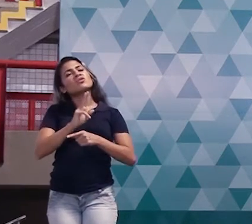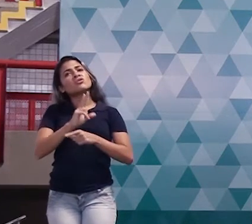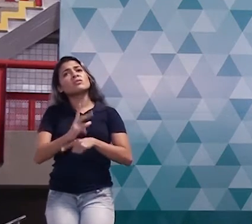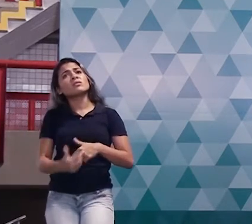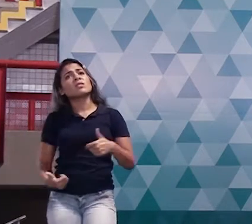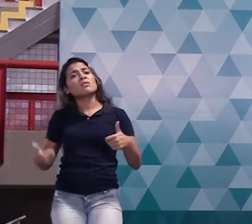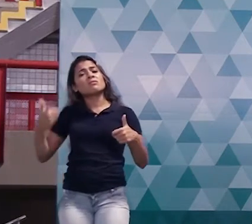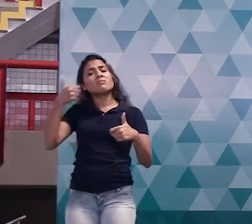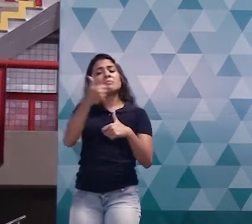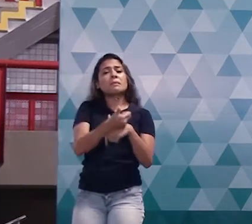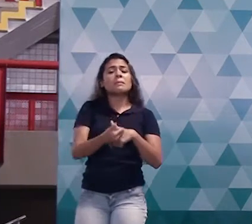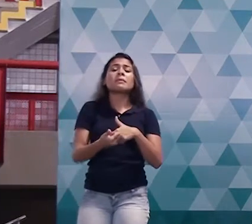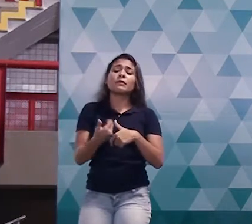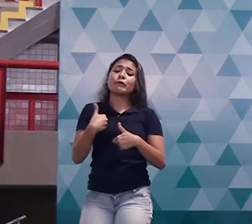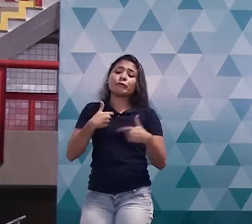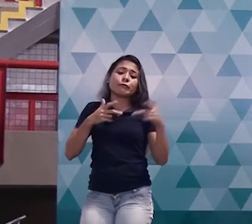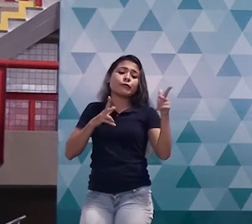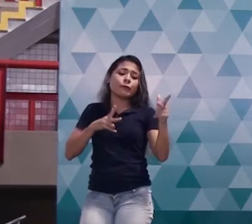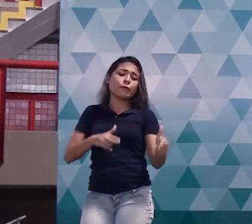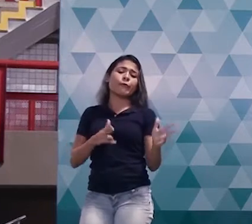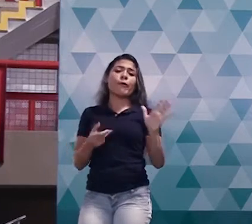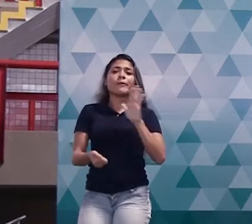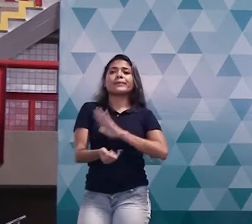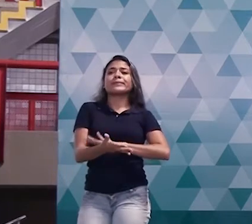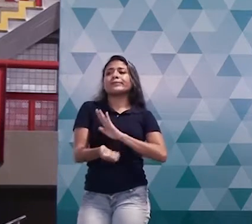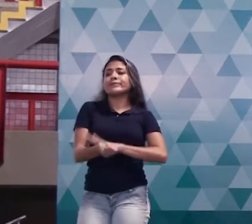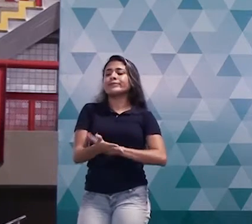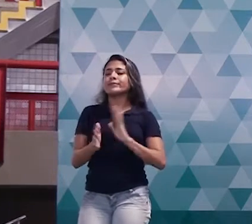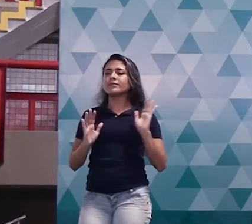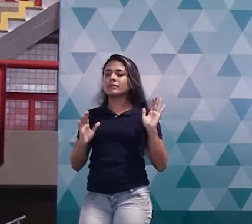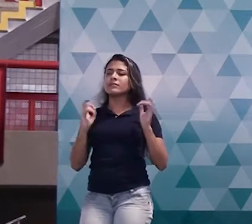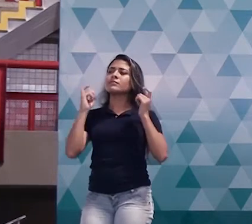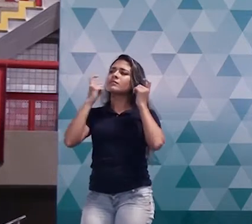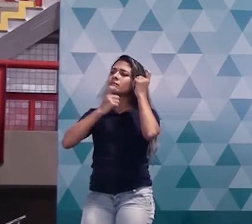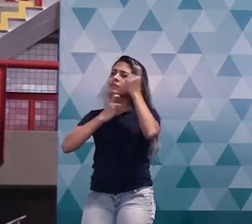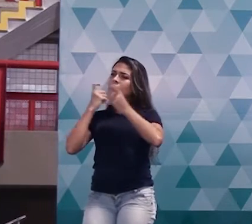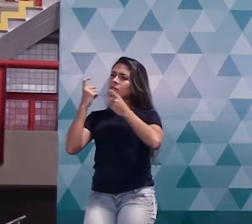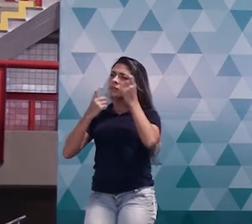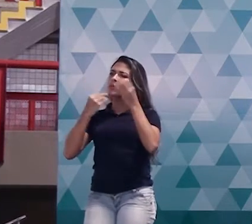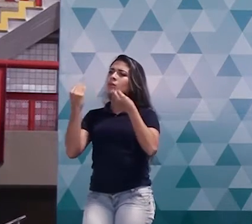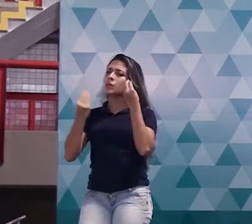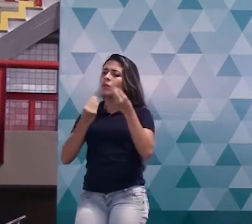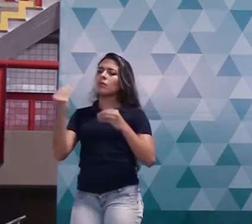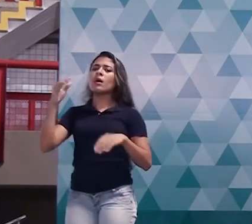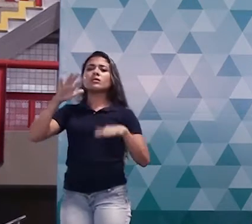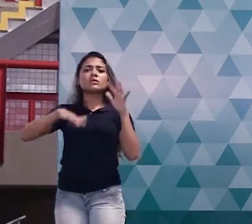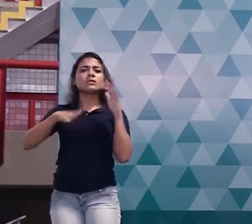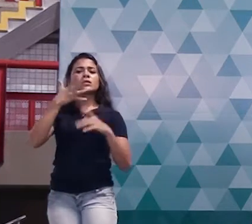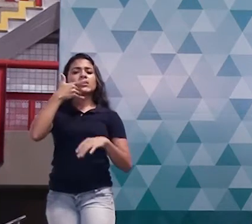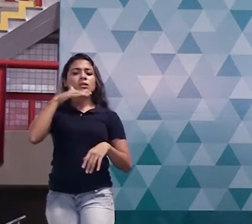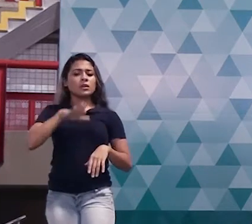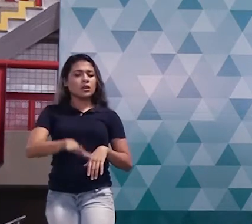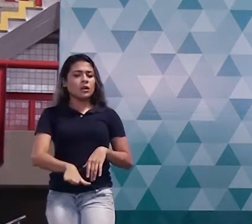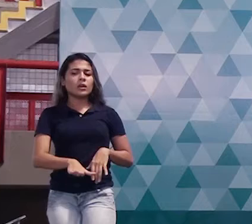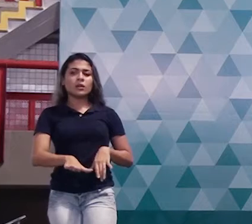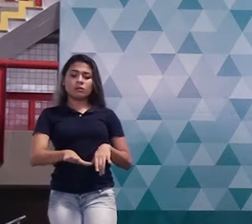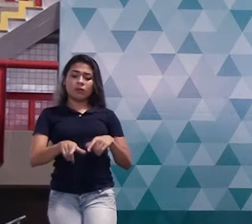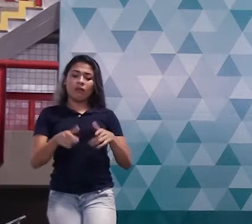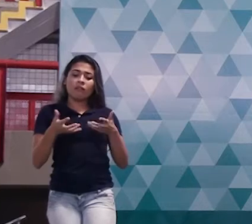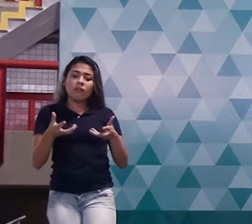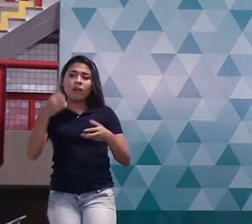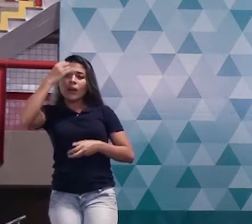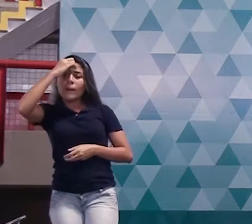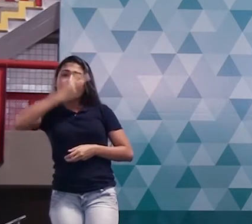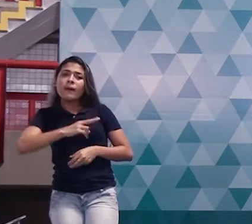Cara, isso é muito preocupante. Isso é muito preocupante quando a gente vê as nossas crianças pequenininho querendo levar vantagem. Quando a gente